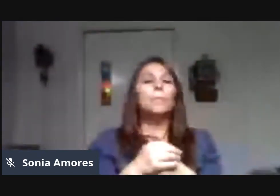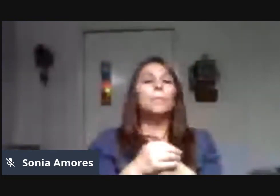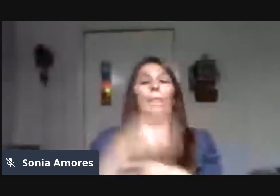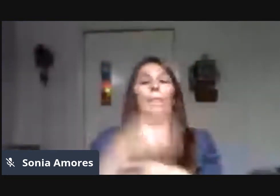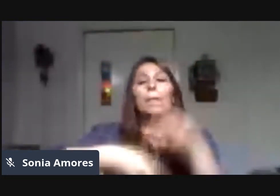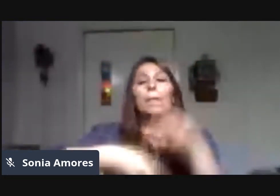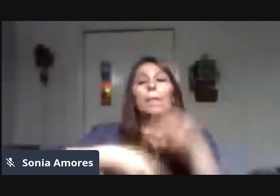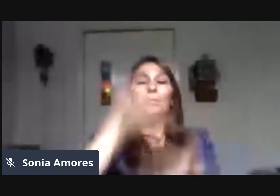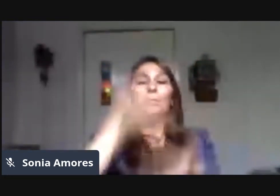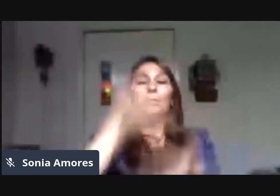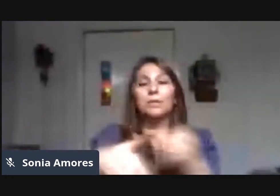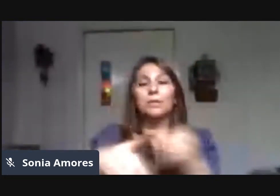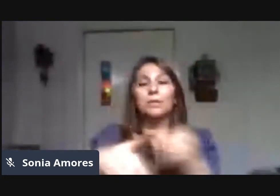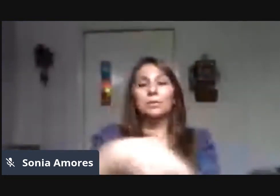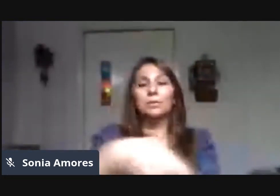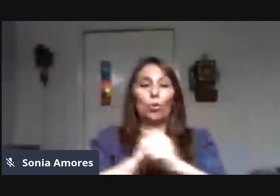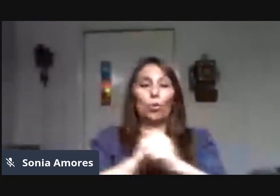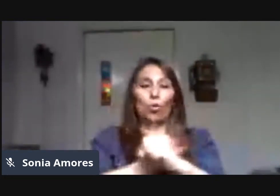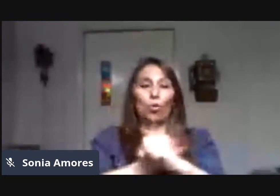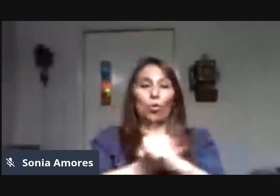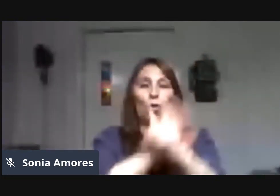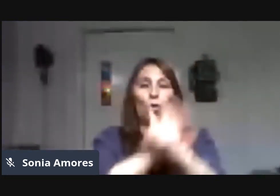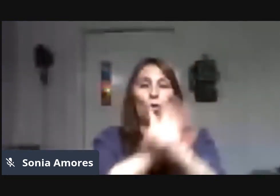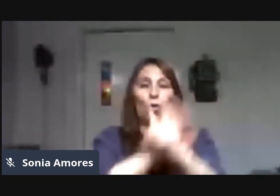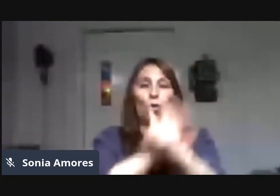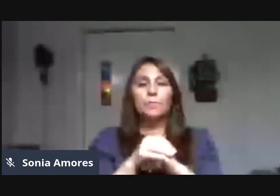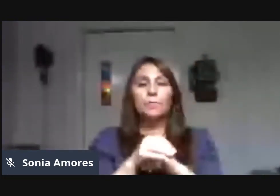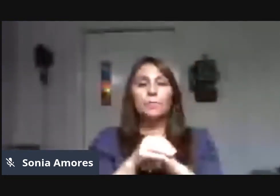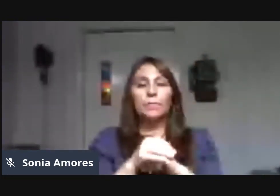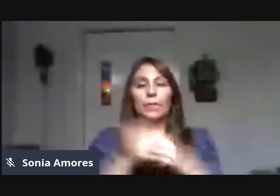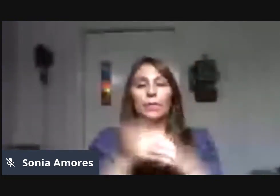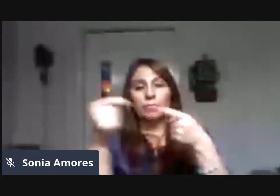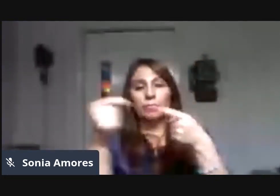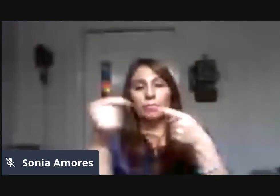COVID-19. Los tres momentos a desarrollar, uno es